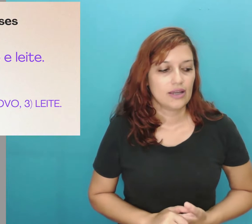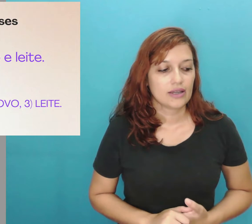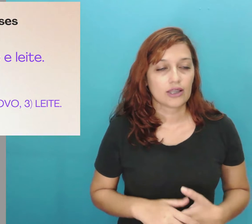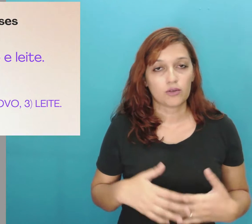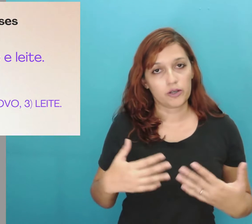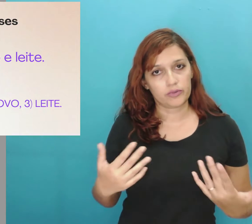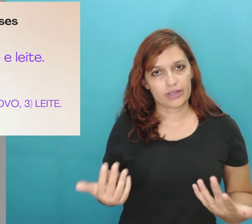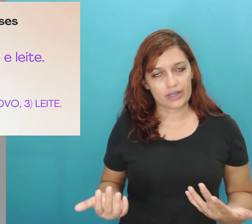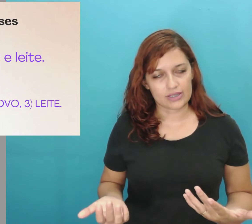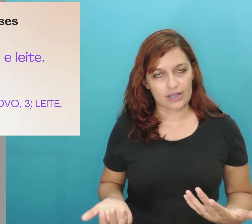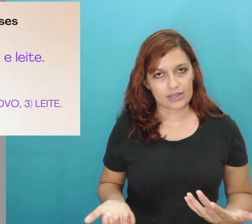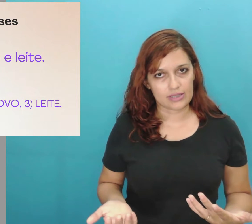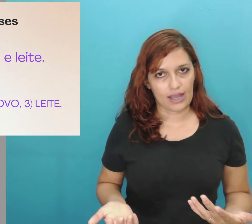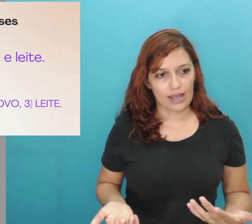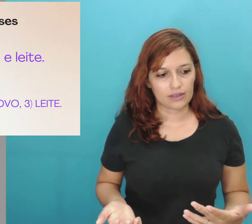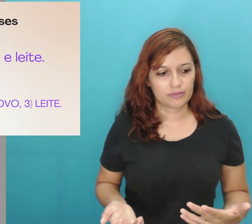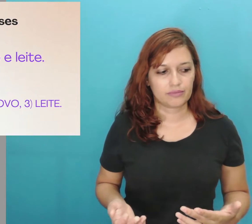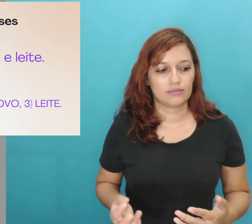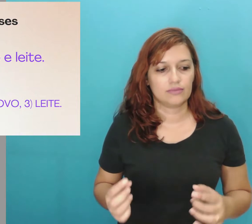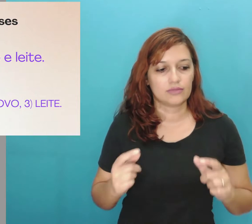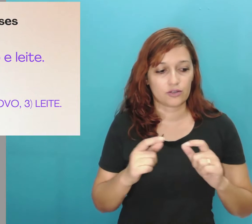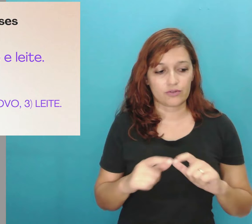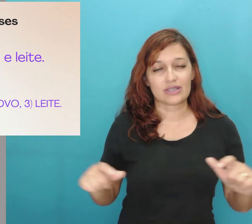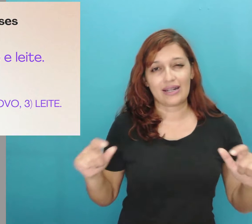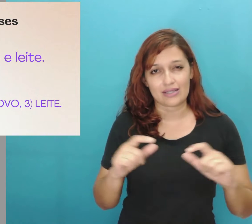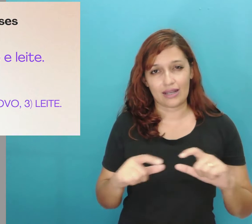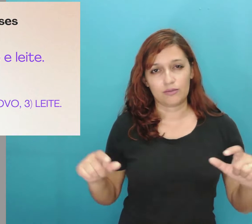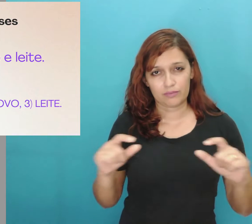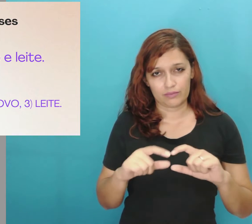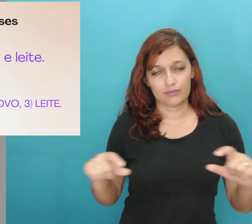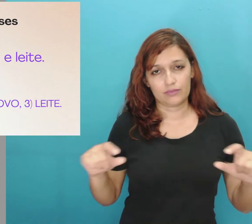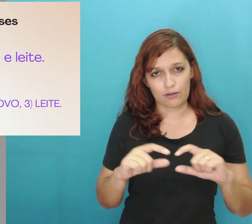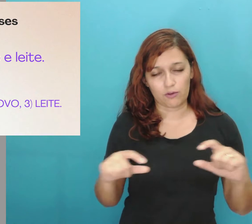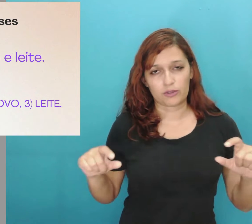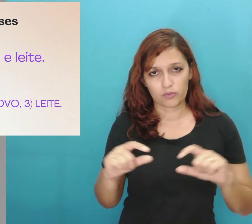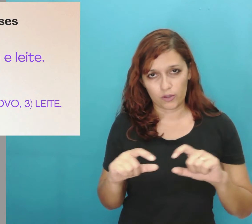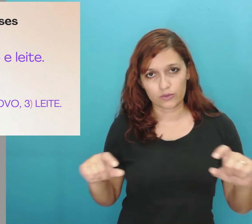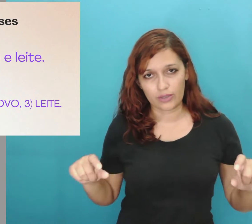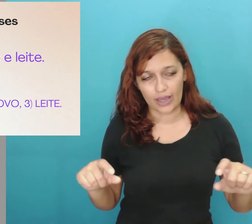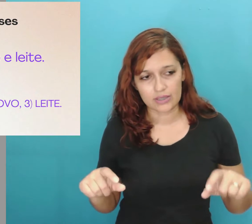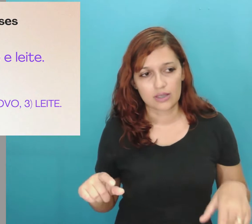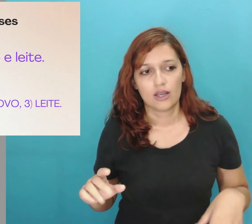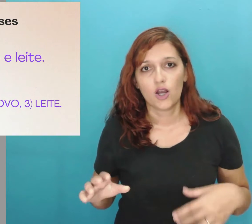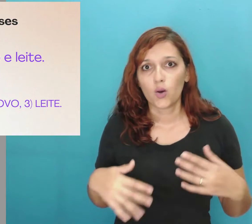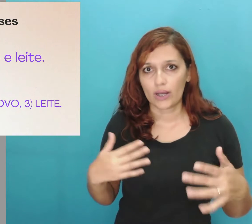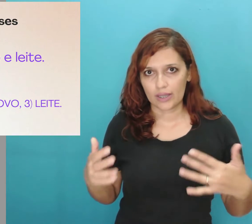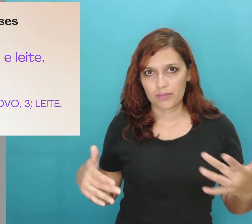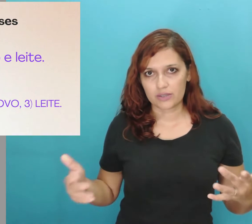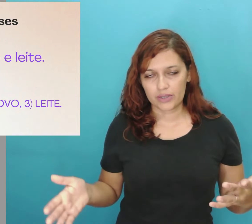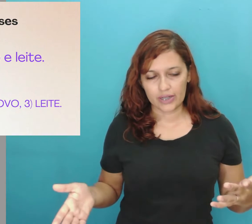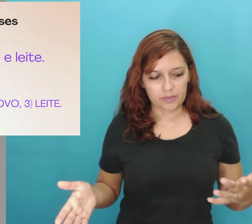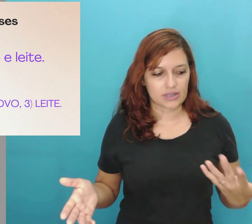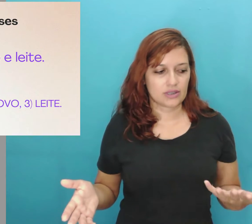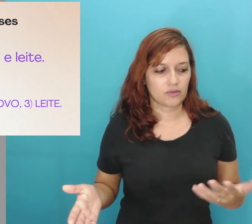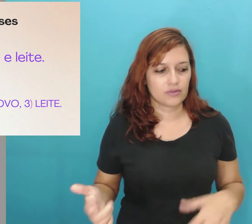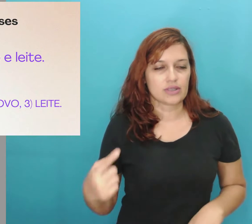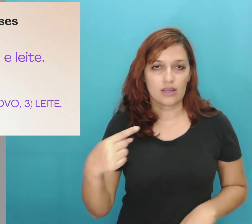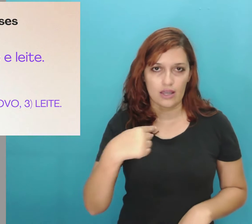Então, eu poderia sinalizar, se eu for sinalizar da forma do português, ou até mesmo em libras. Então, eu vou dizer,